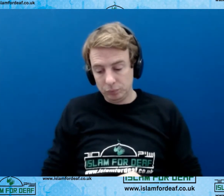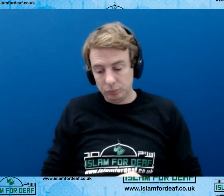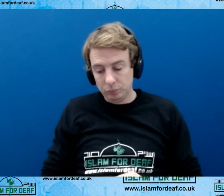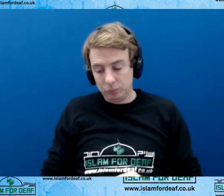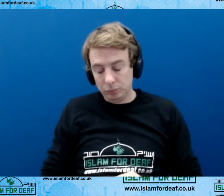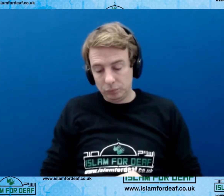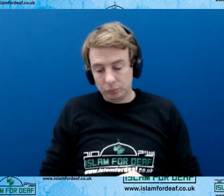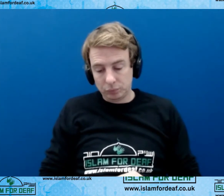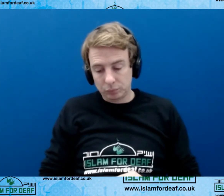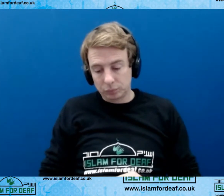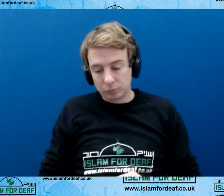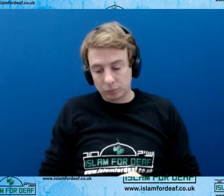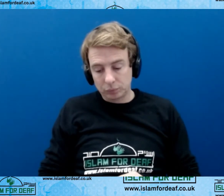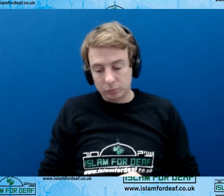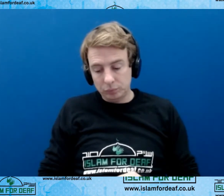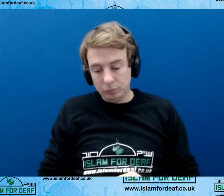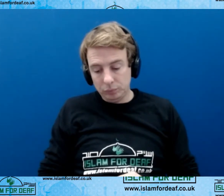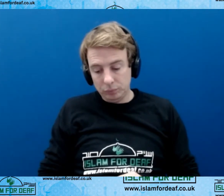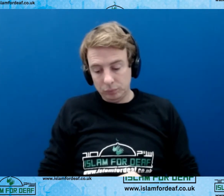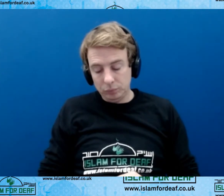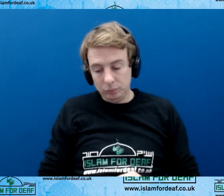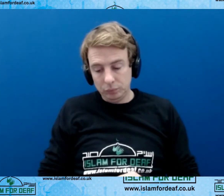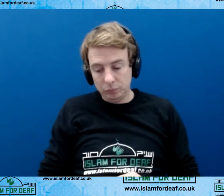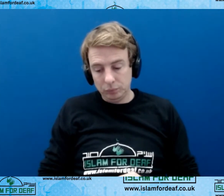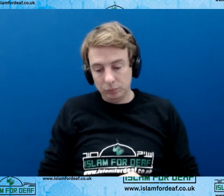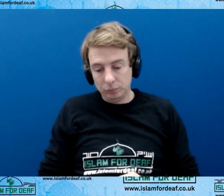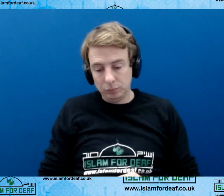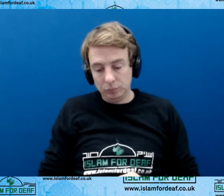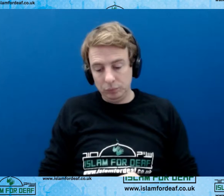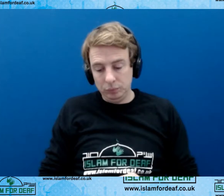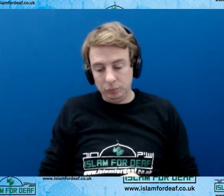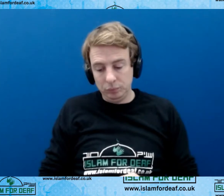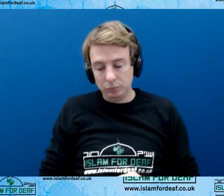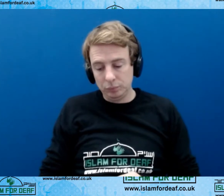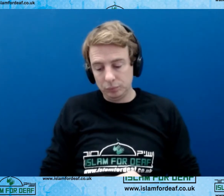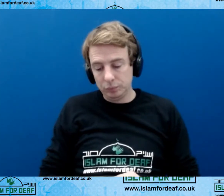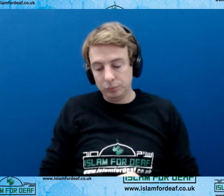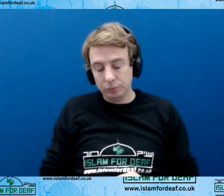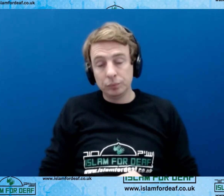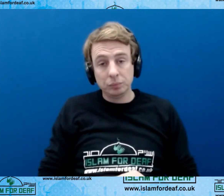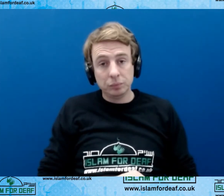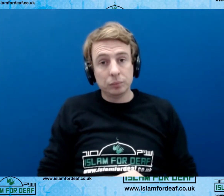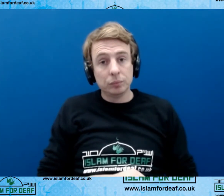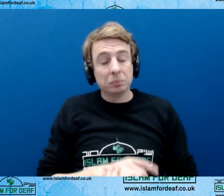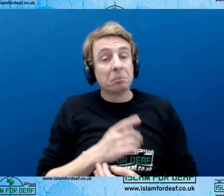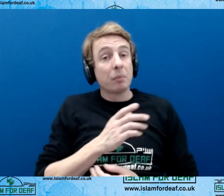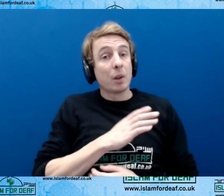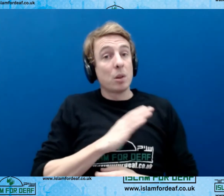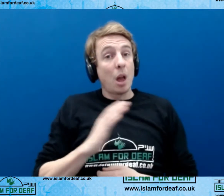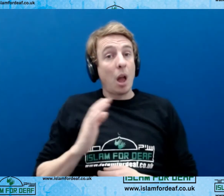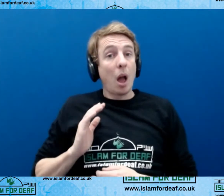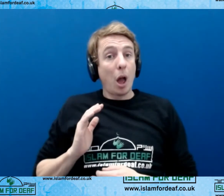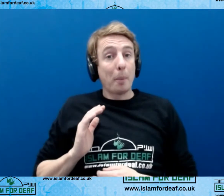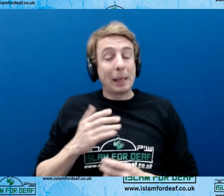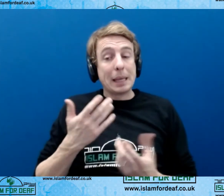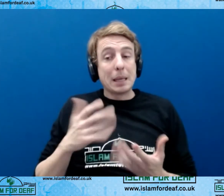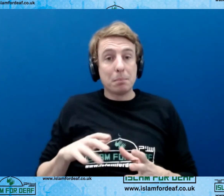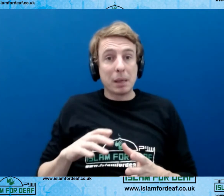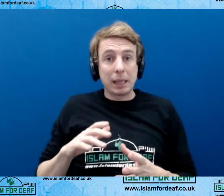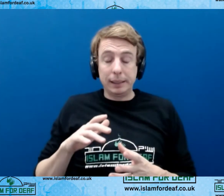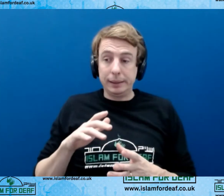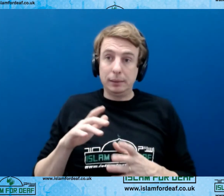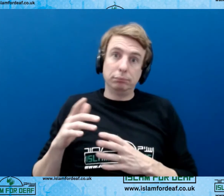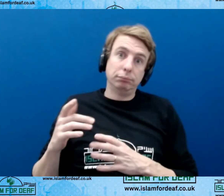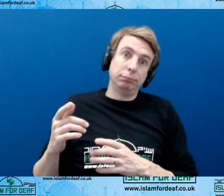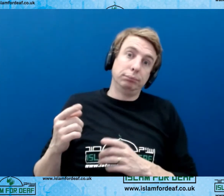حصل. And then this happened, and then the army returned, and they told the people what happened upon